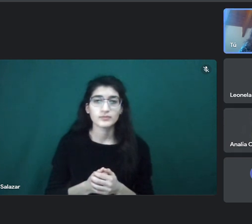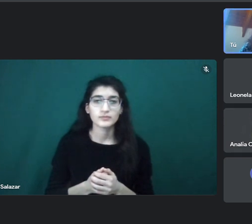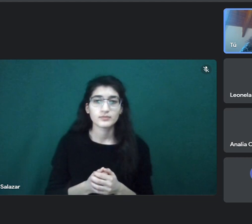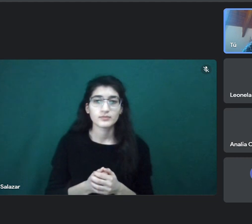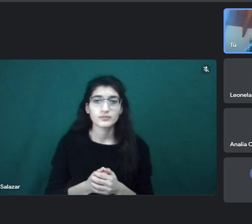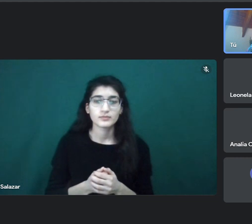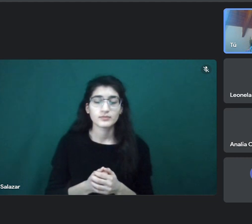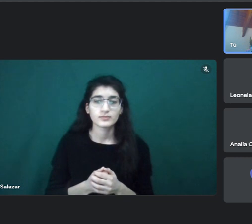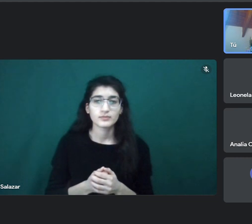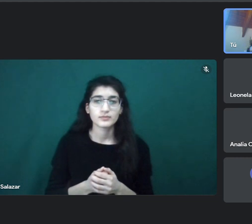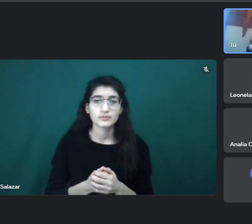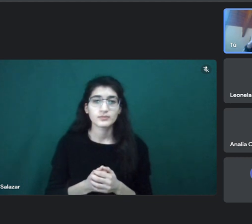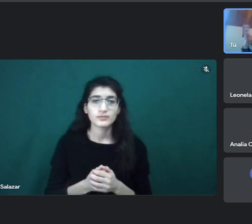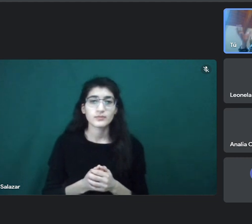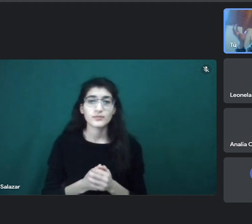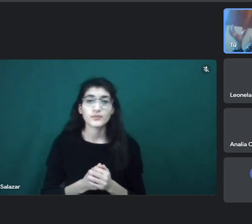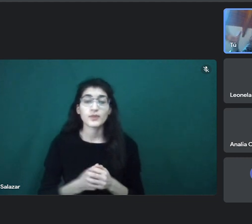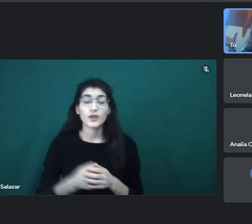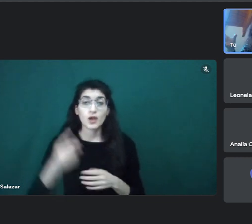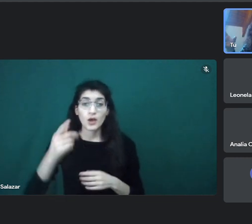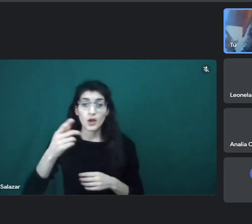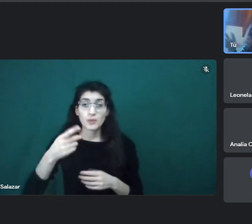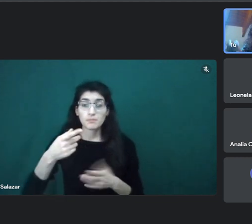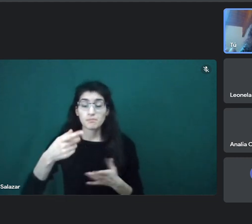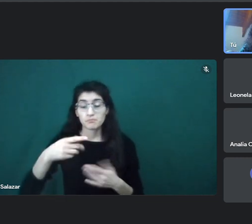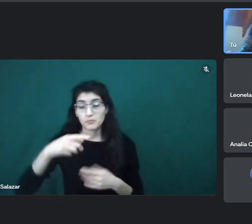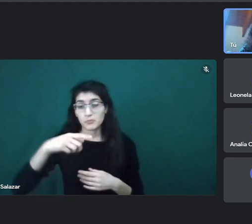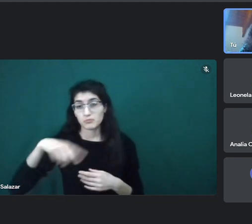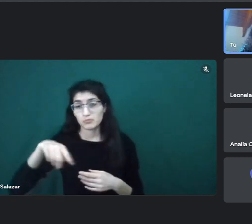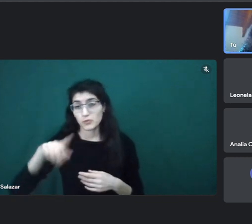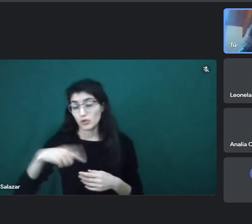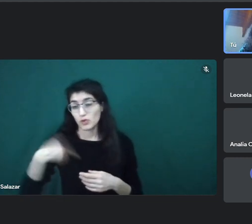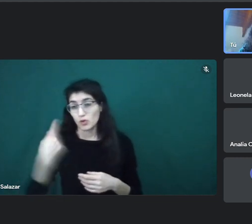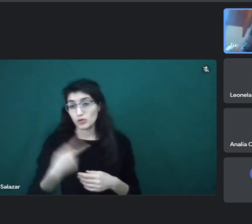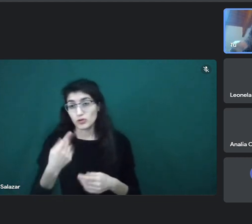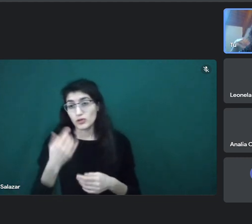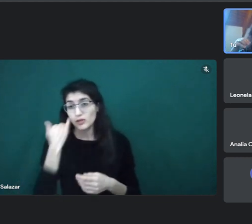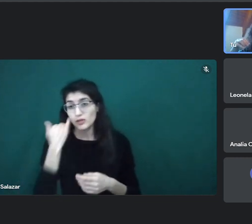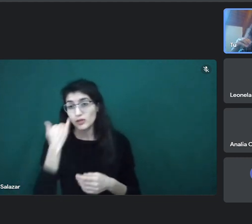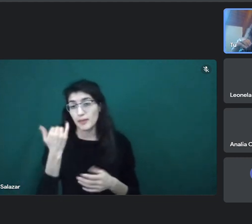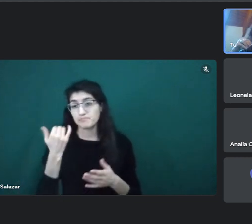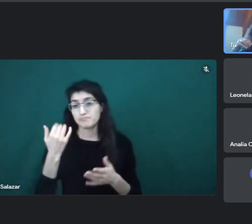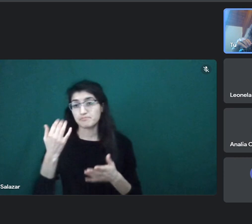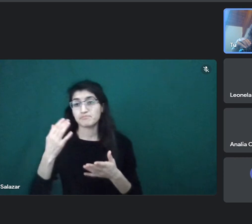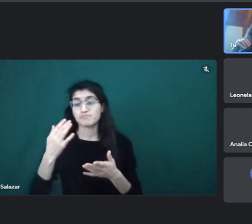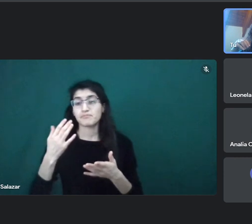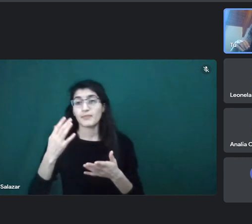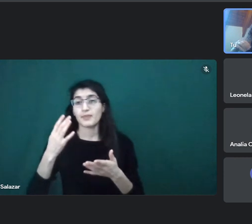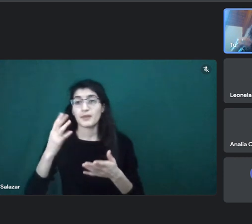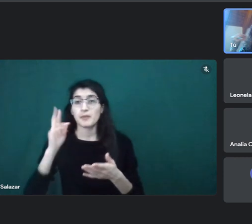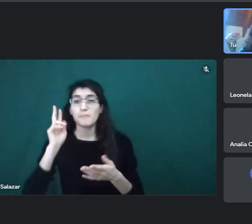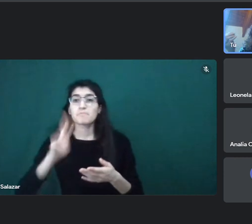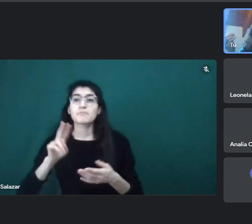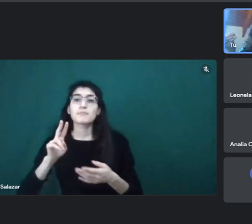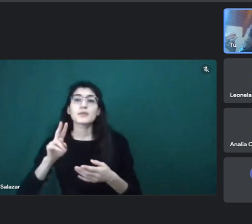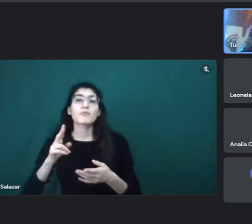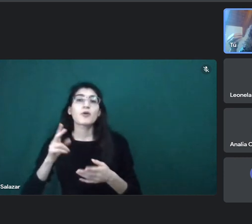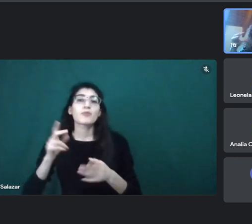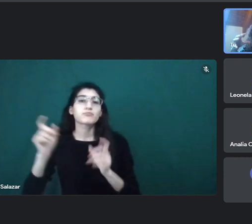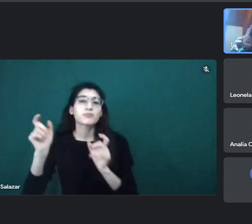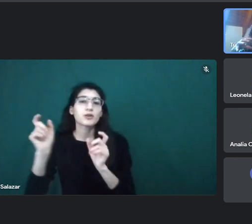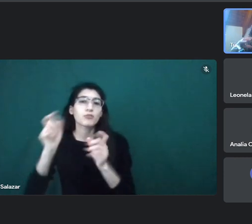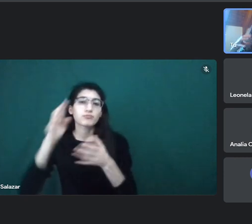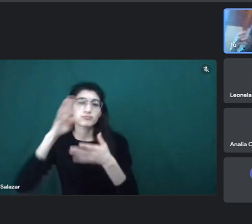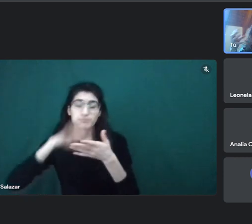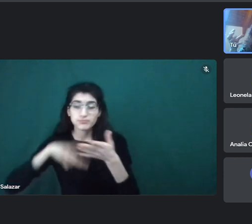Ustedes, o sea, nosotros vimos ya la división en bloques. Esa división en bloques es el referente que tenemos para ver cómo